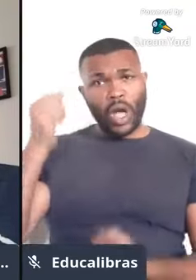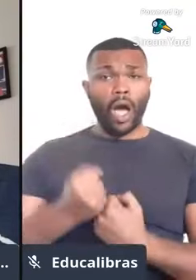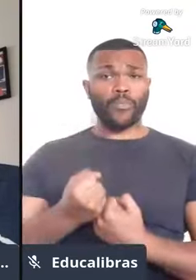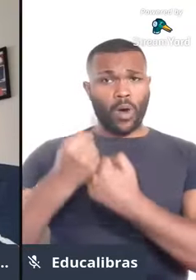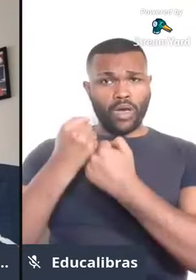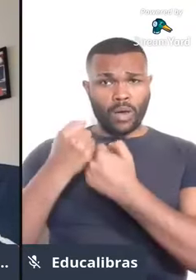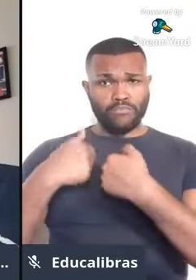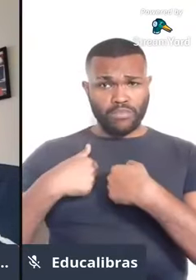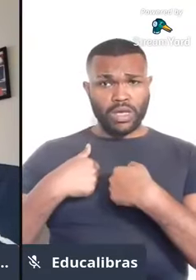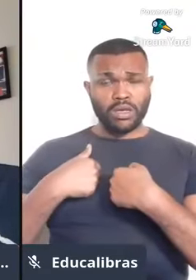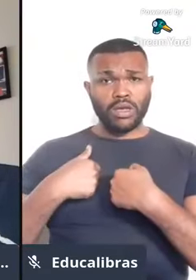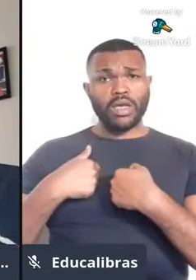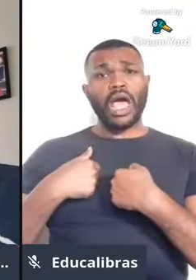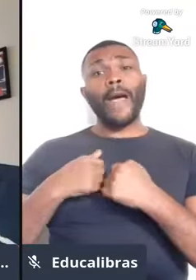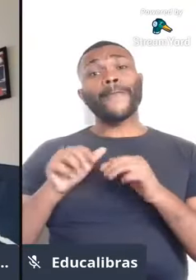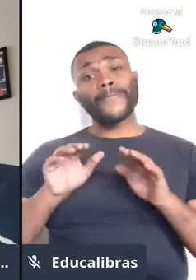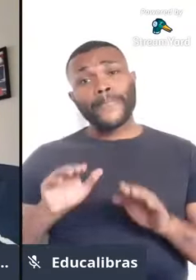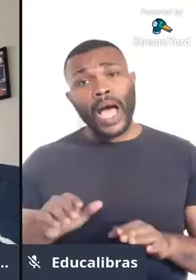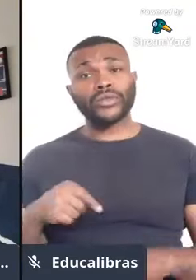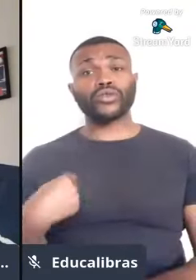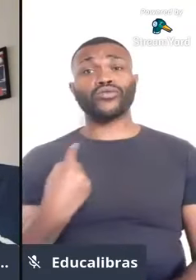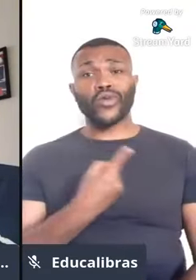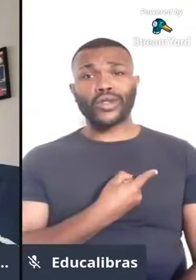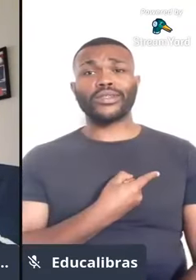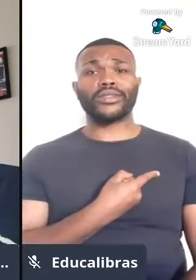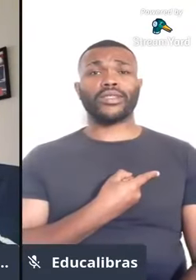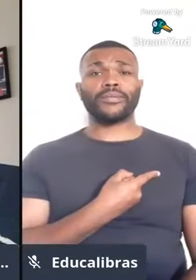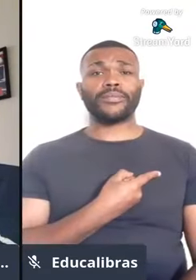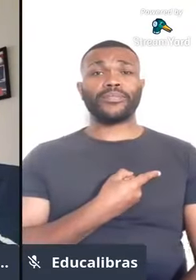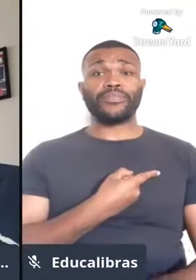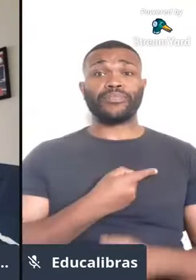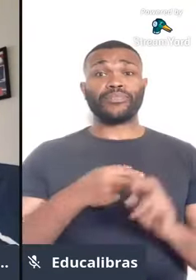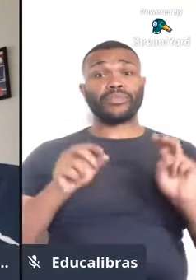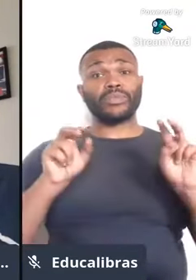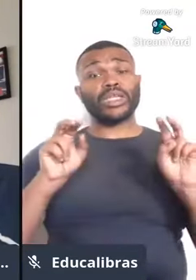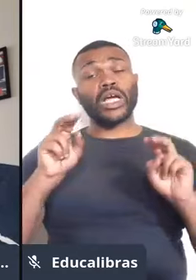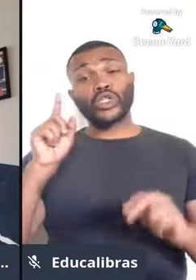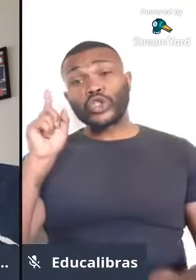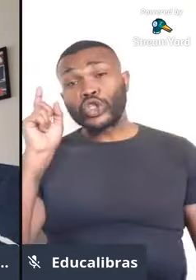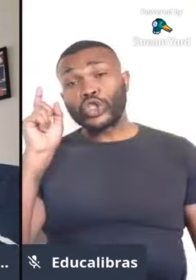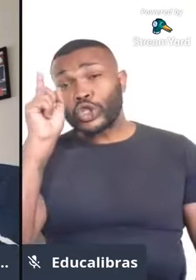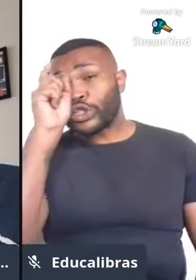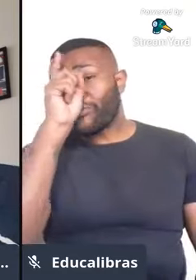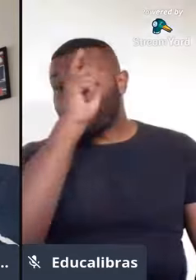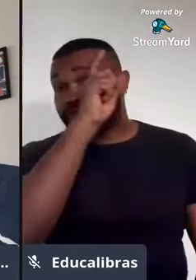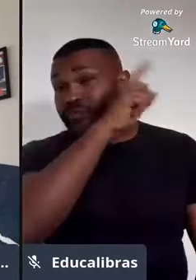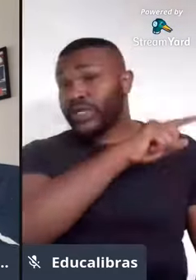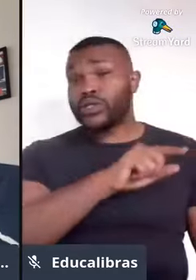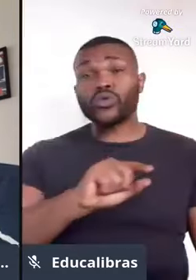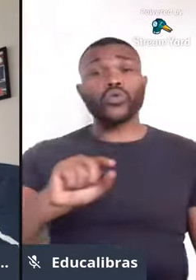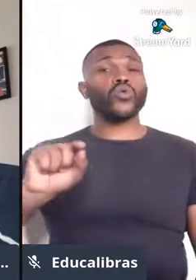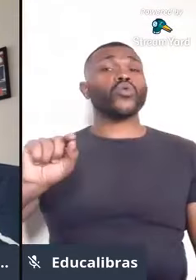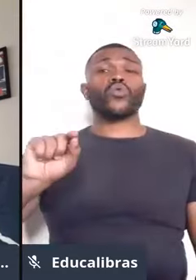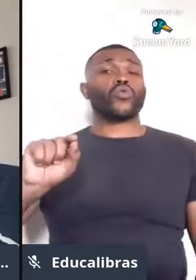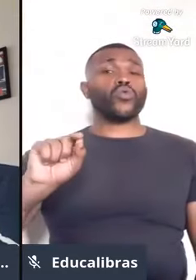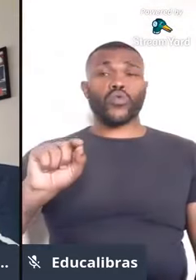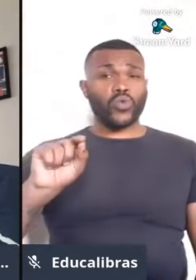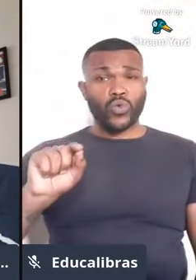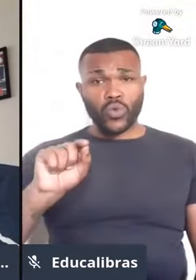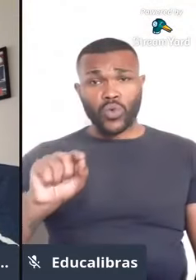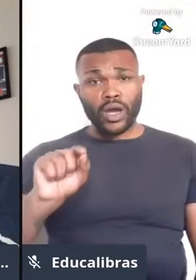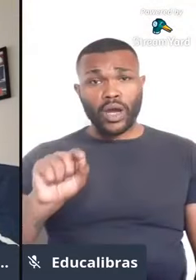ainda nós enfrentamos como temática resistência, né,